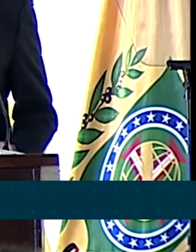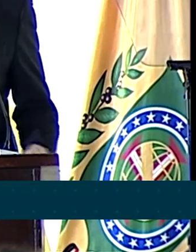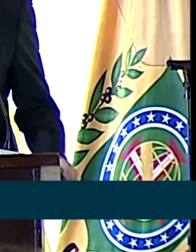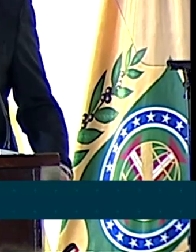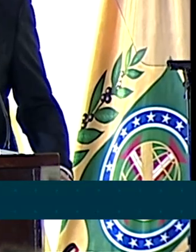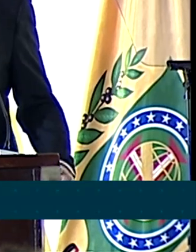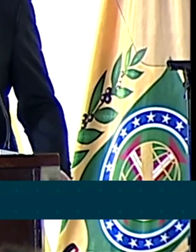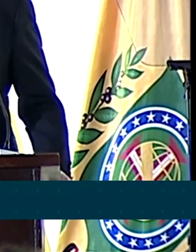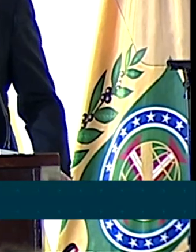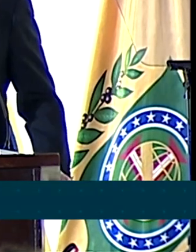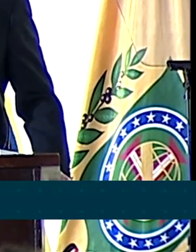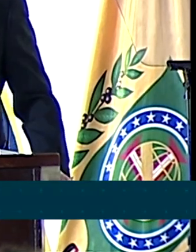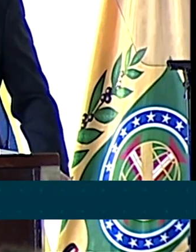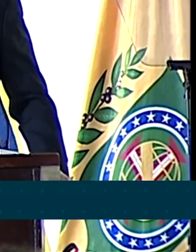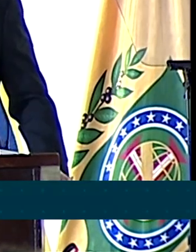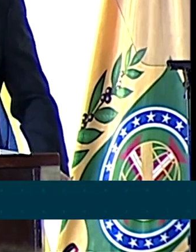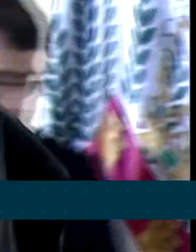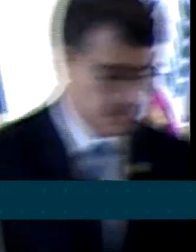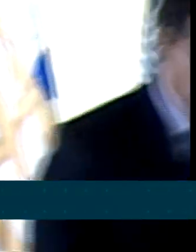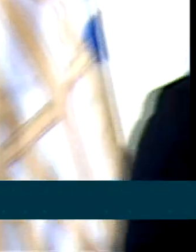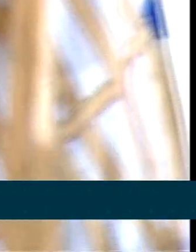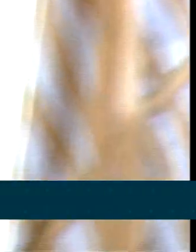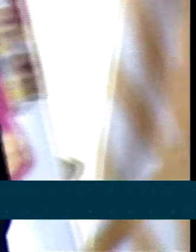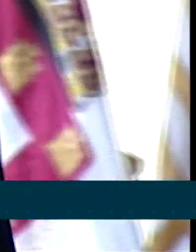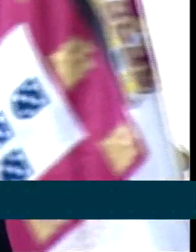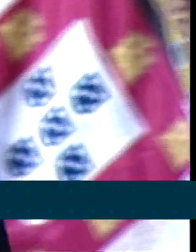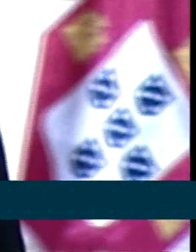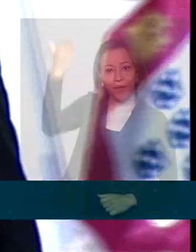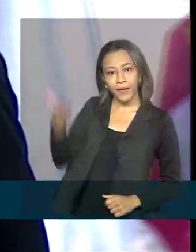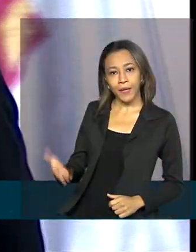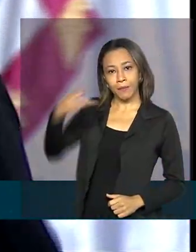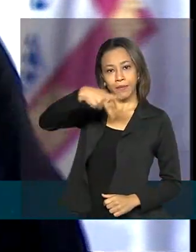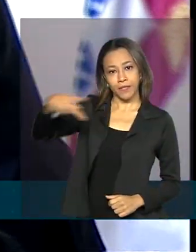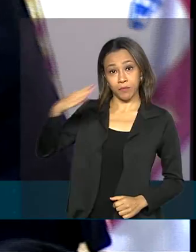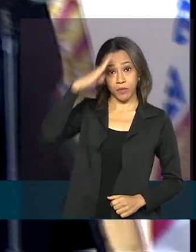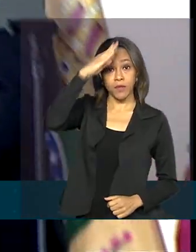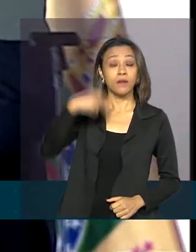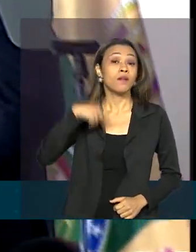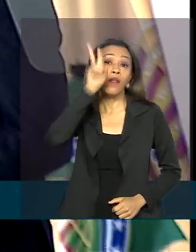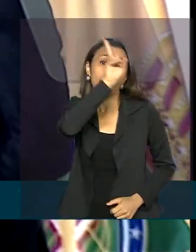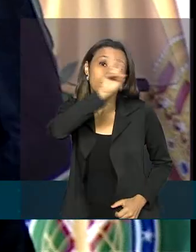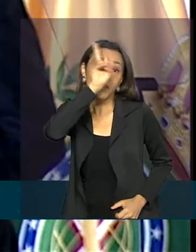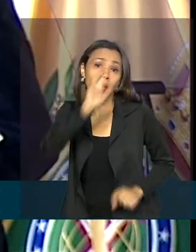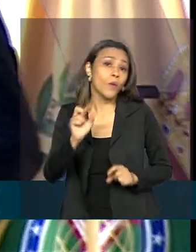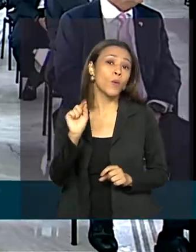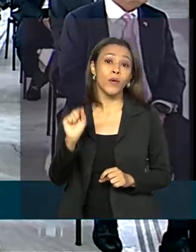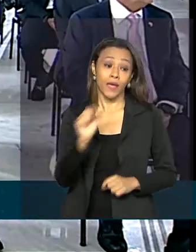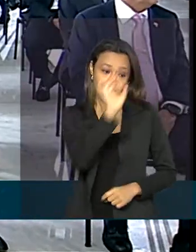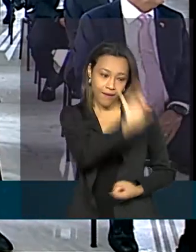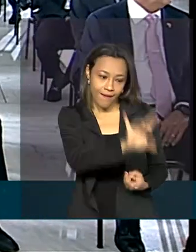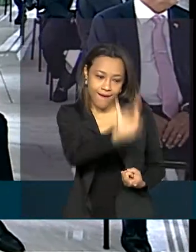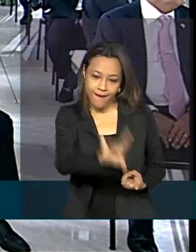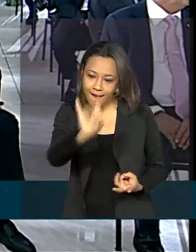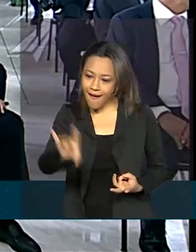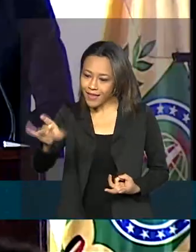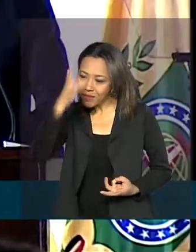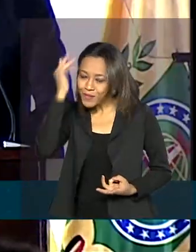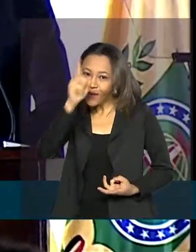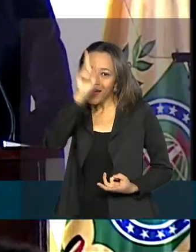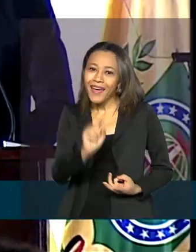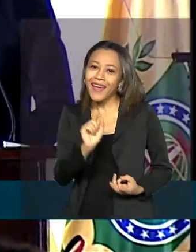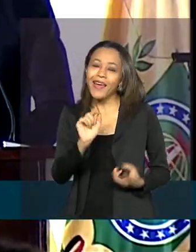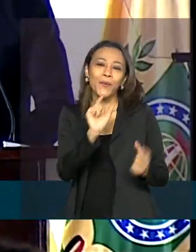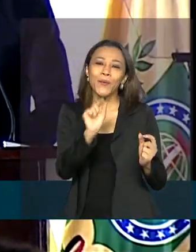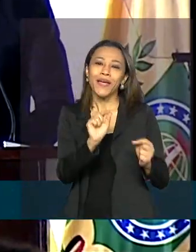e Emirados Árabes, que nos trazem novos investimentos. O presidente Jair Bolsonaro lembrou que cada um dos novos diplomatas é um pedaço do Brasil